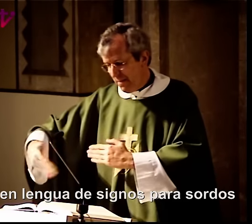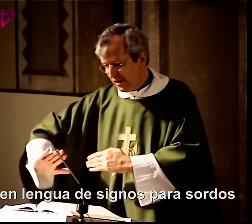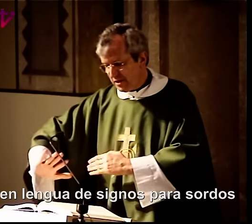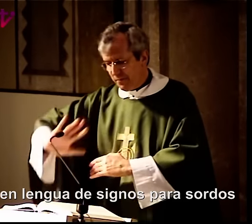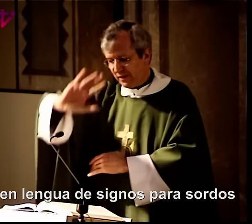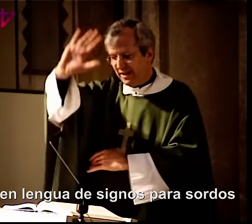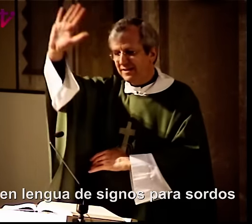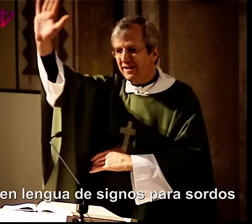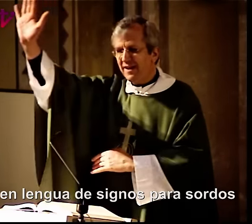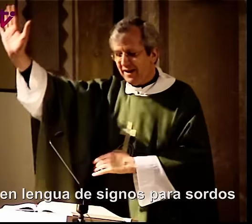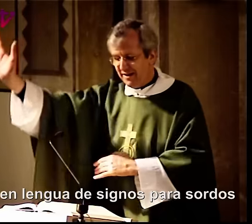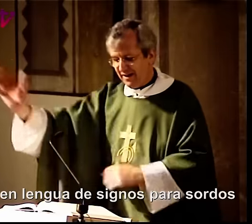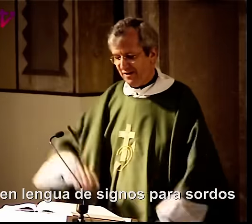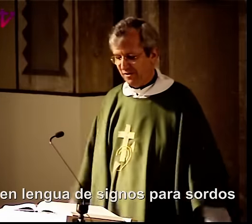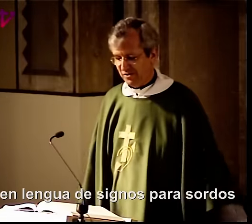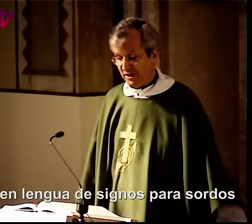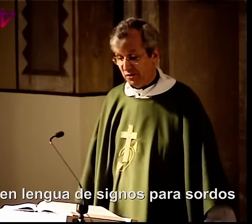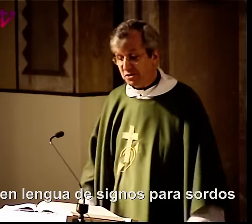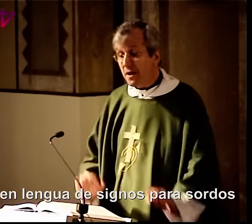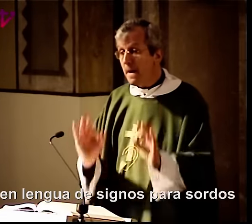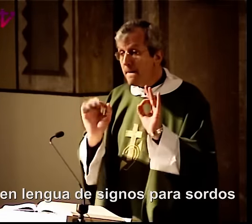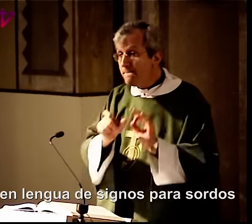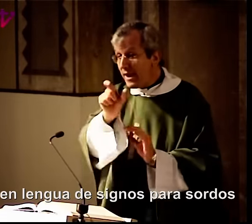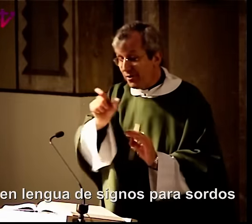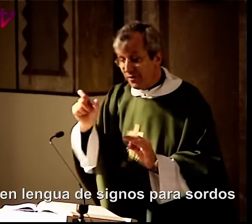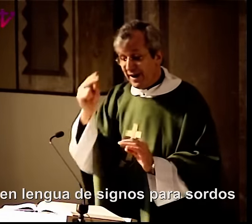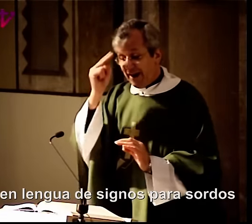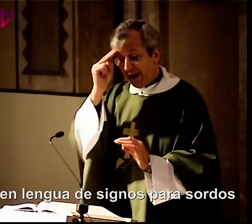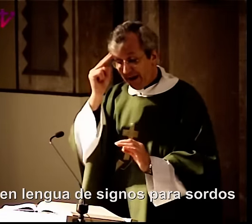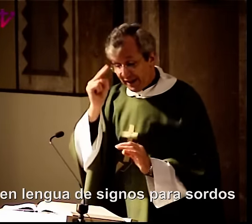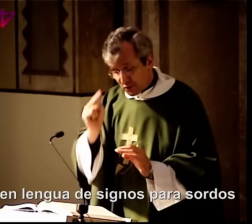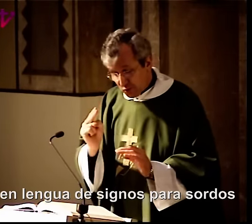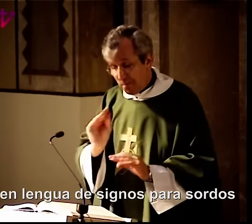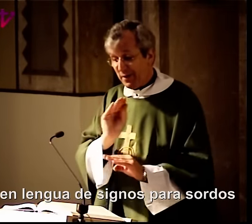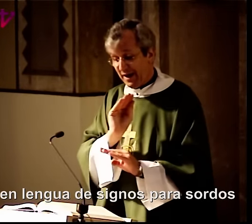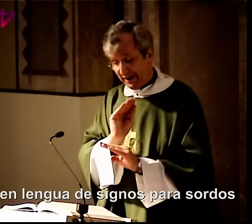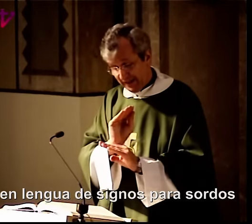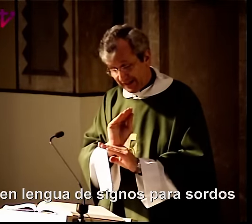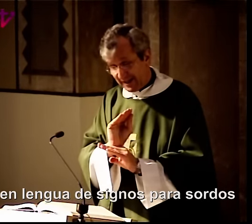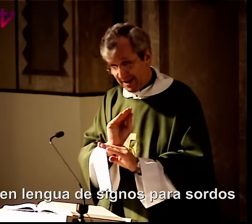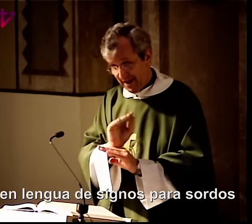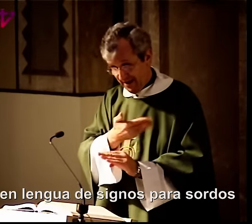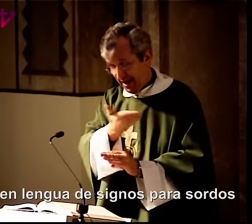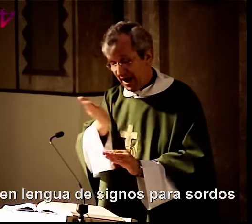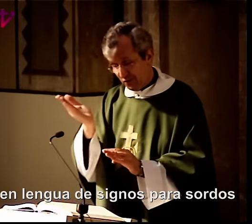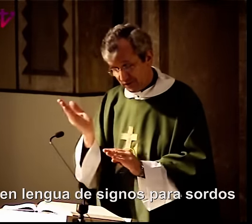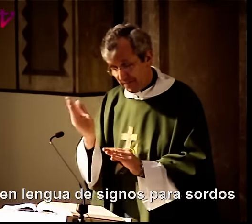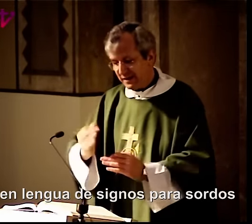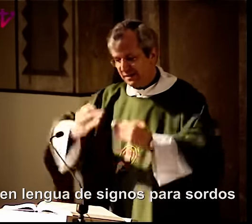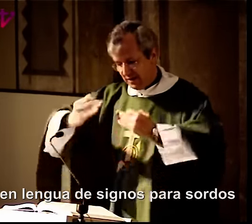menos importante en el reino de los cielos. Pero el que los cumpla y enseñe a los demás